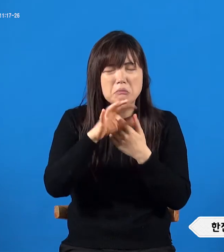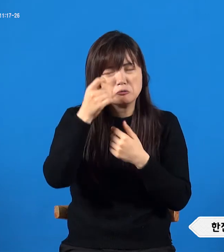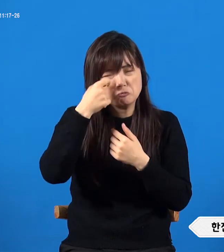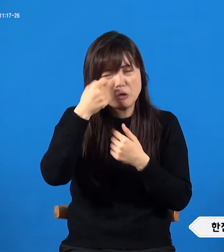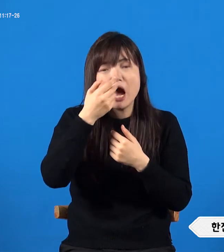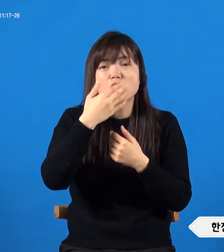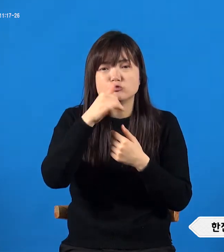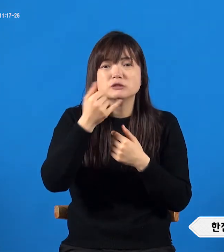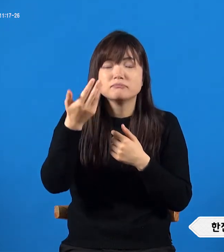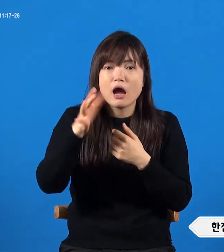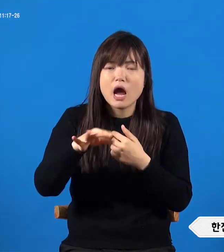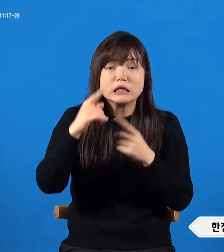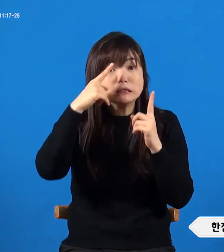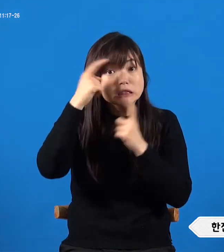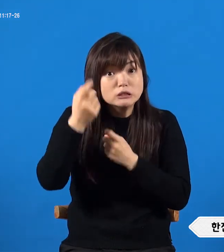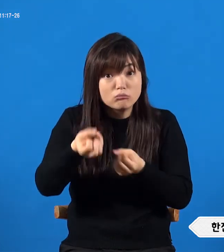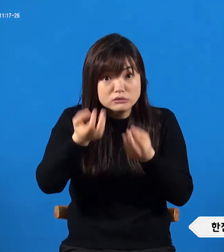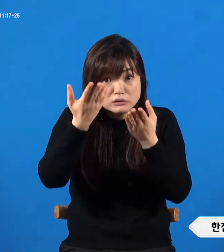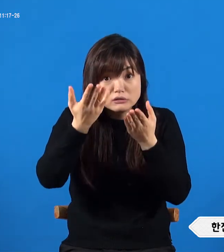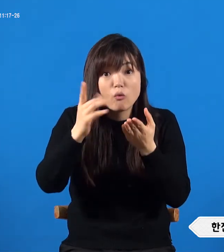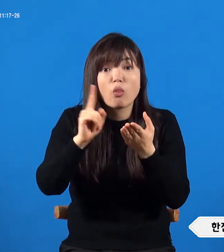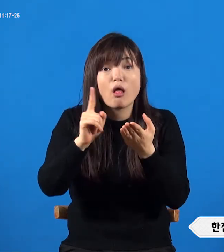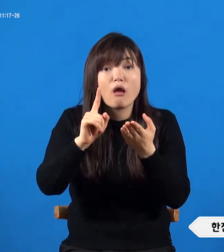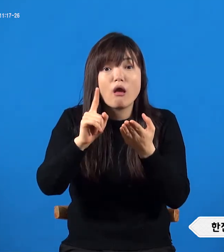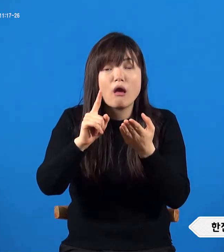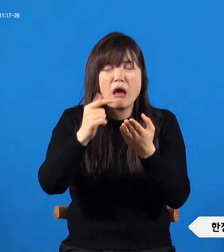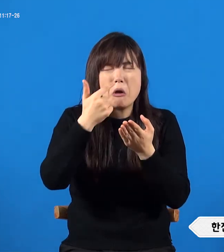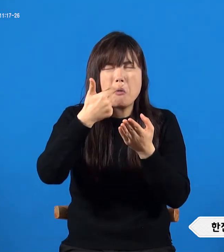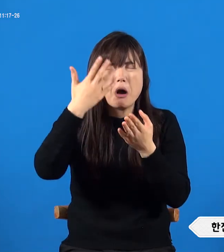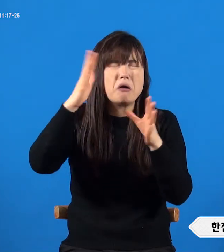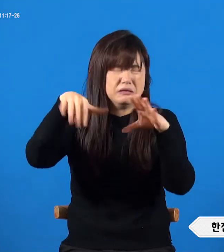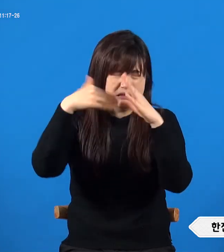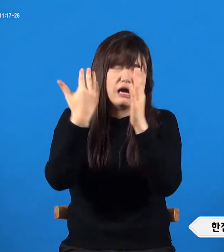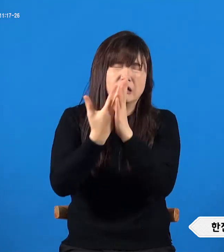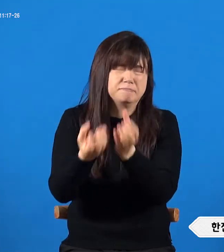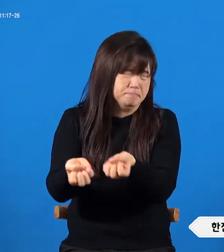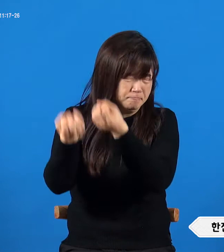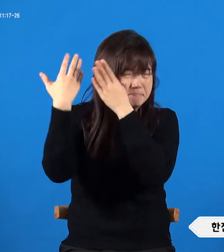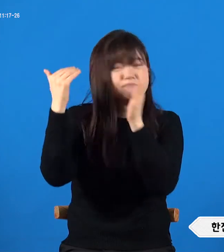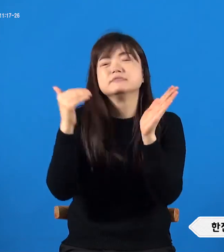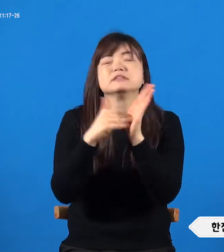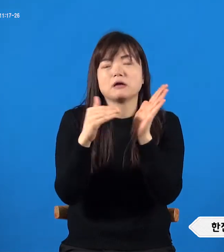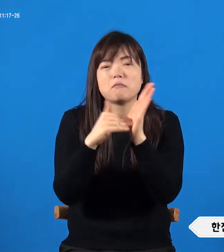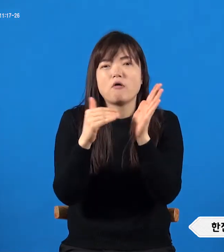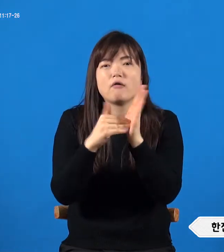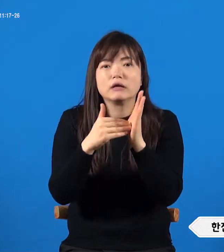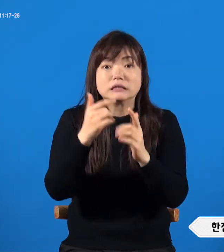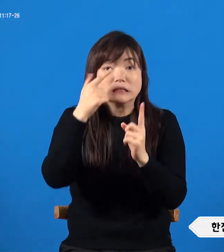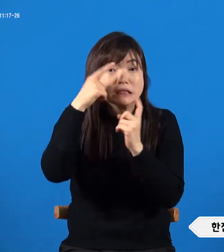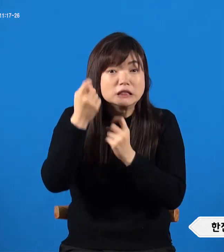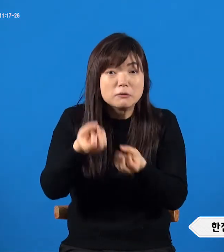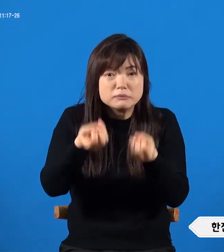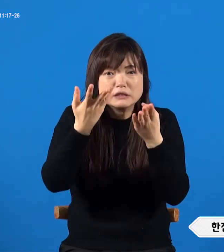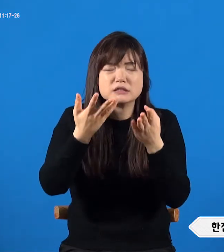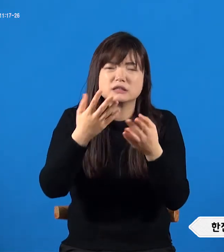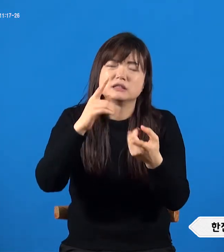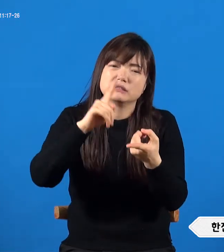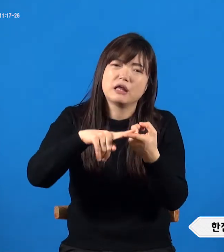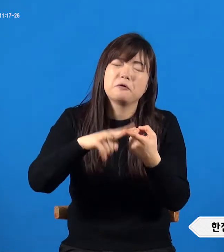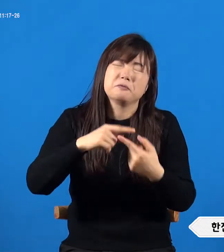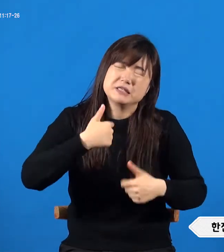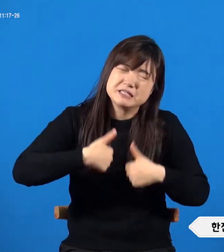있지만, 그러나 그 기념식 자체는, 과거 그 모든 것은 이제 지나갔고 기념식 자체는 기뻐하는 자리죠.